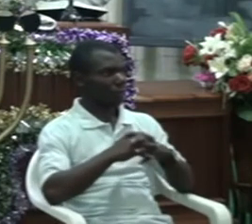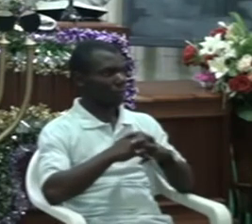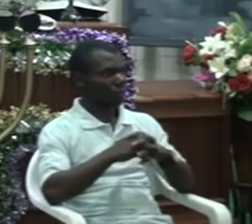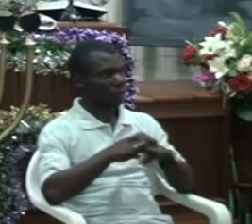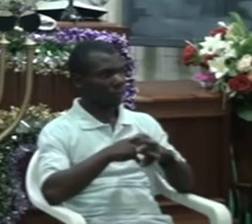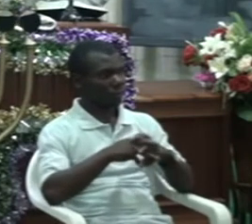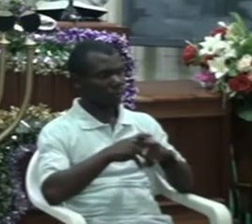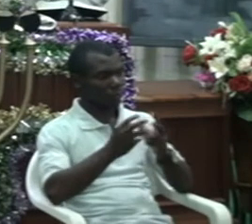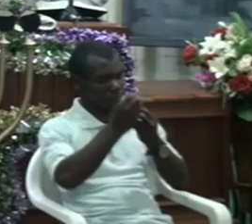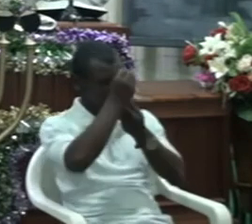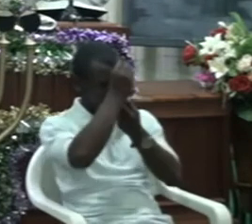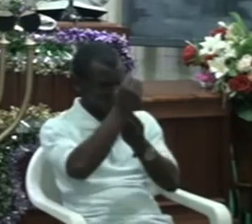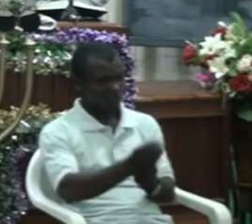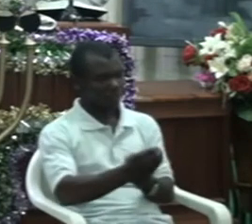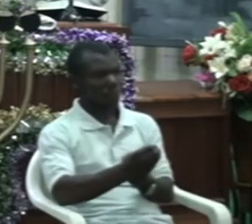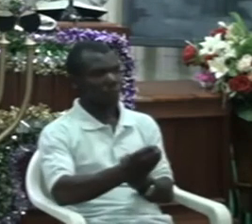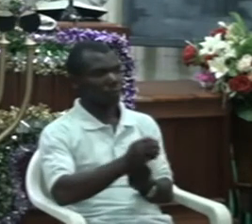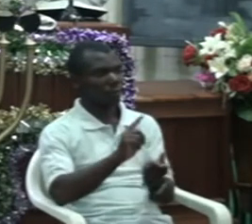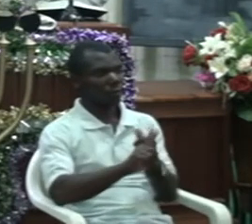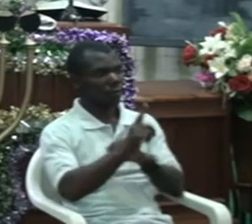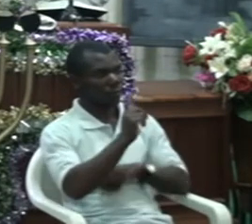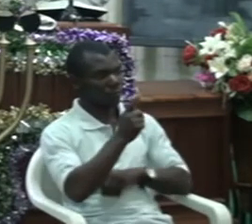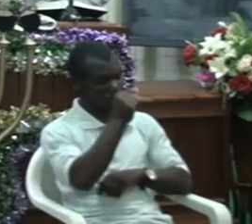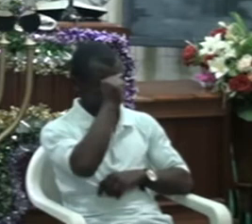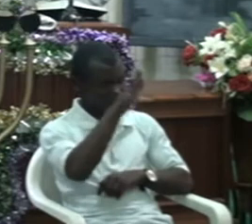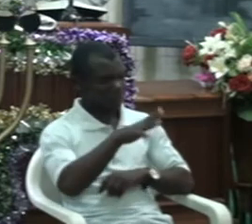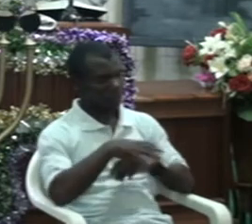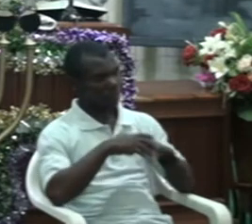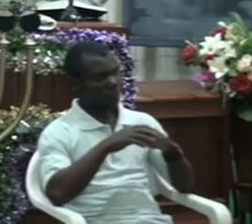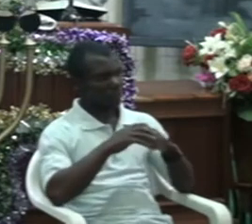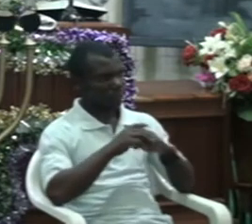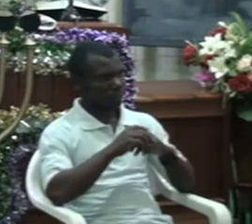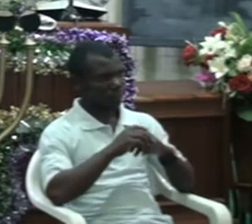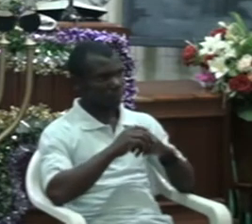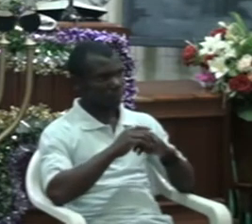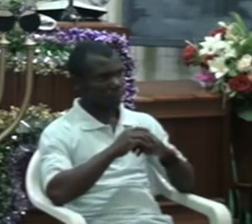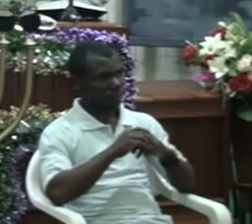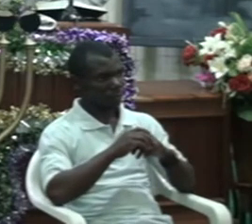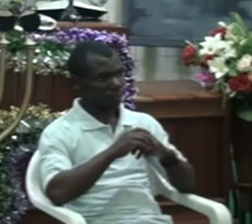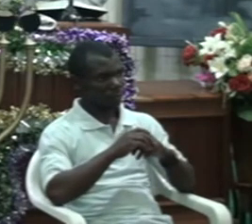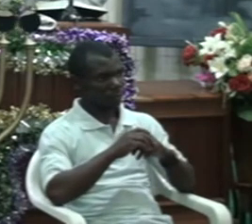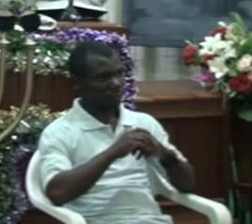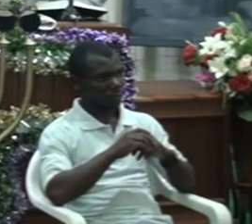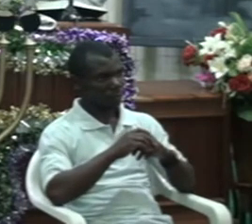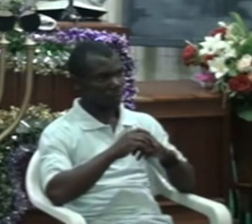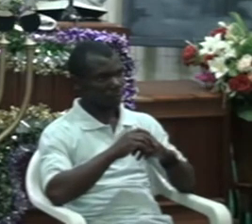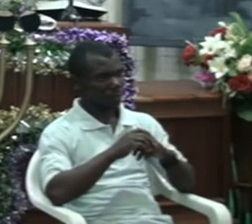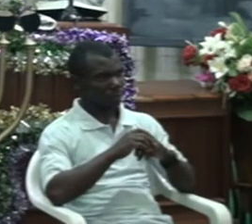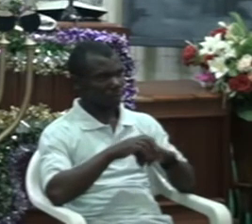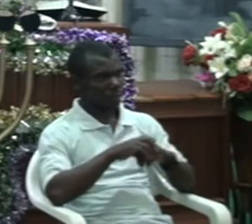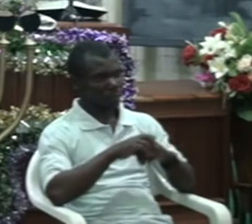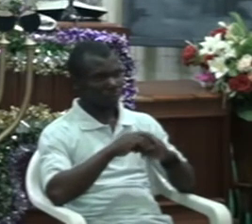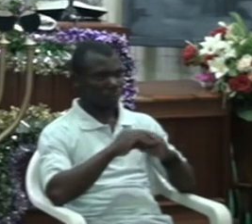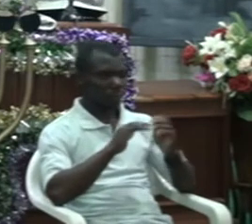ti mume wako, heshimu mume wako. Mwenye aliandikisha ile, ni mwenye unahitaji